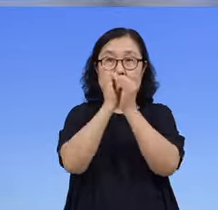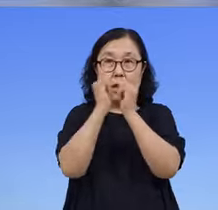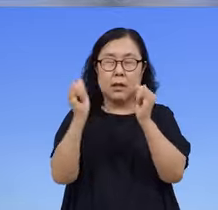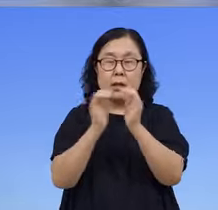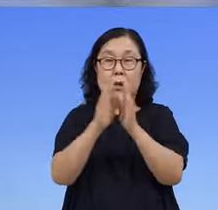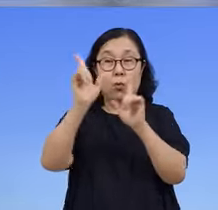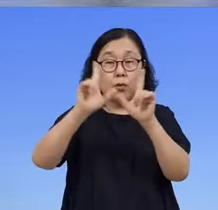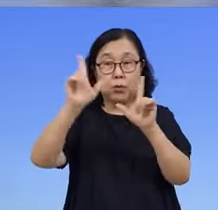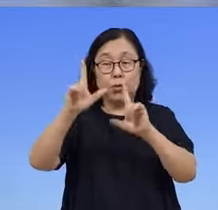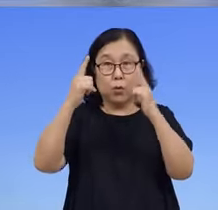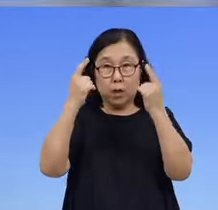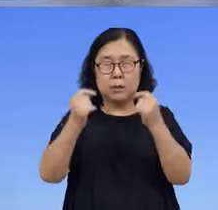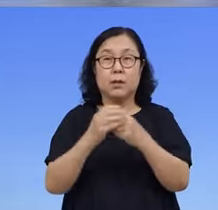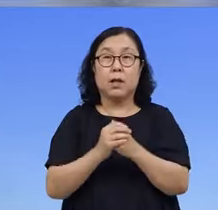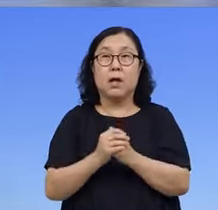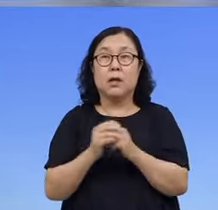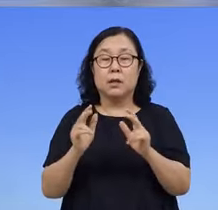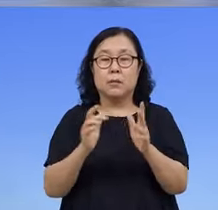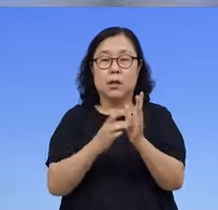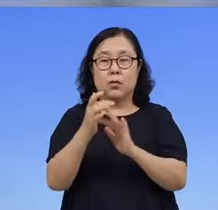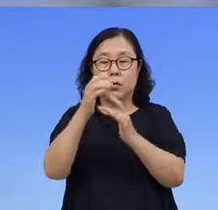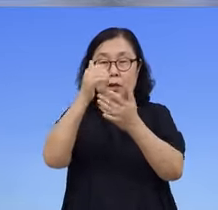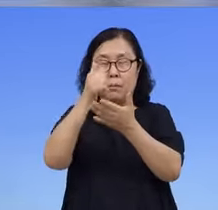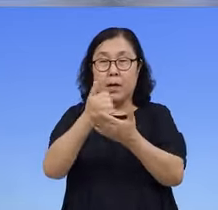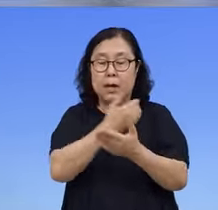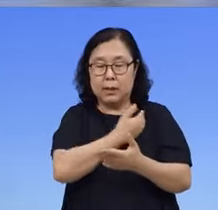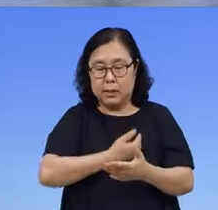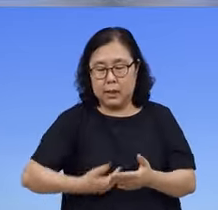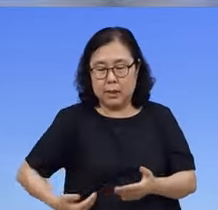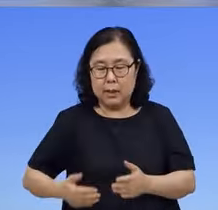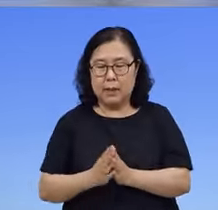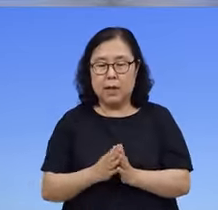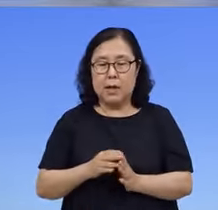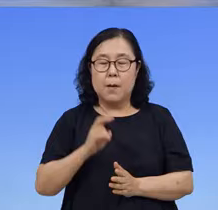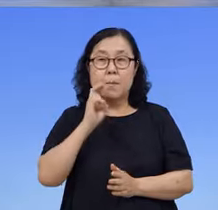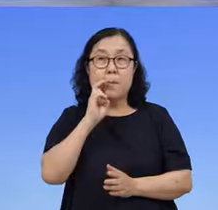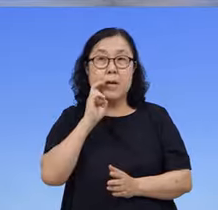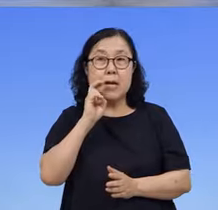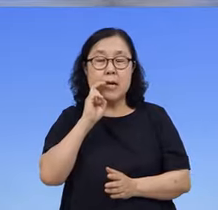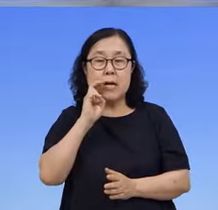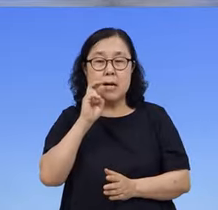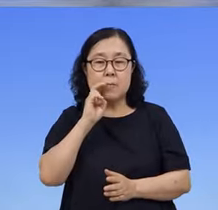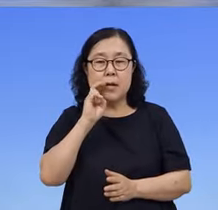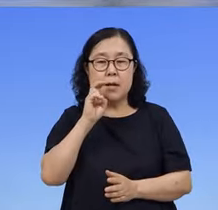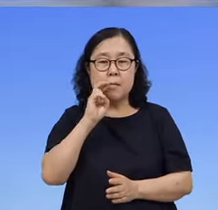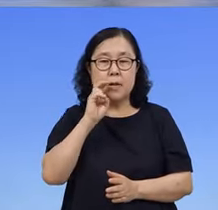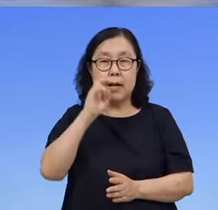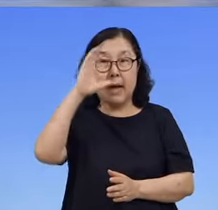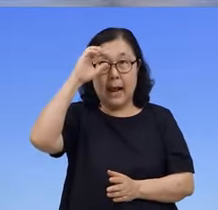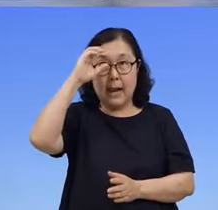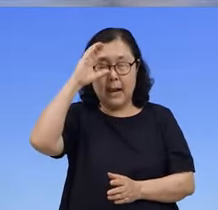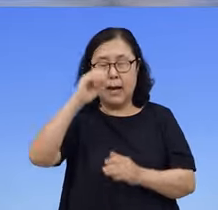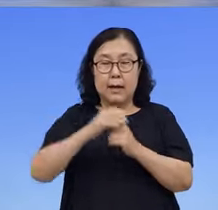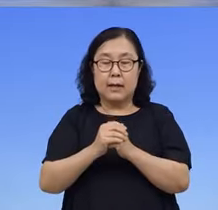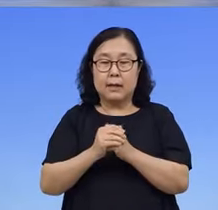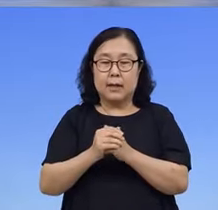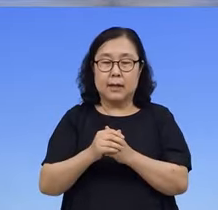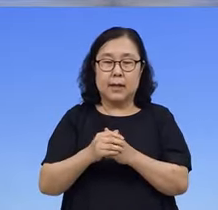벌이고 있는 그 태도들이 딱 이거 아닙니까? 지금 예수님의 제자들이 밀밭 사이를 지나가다가 이삭을